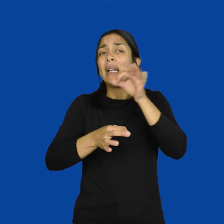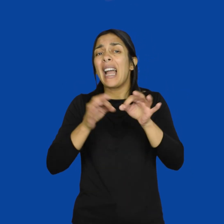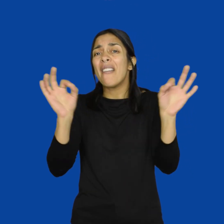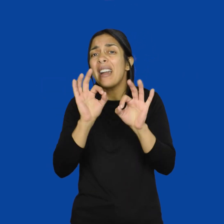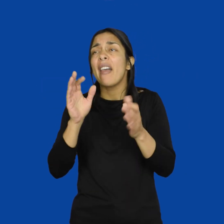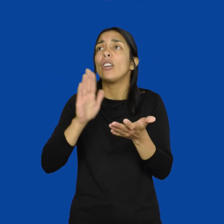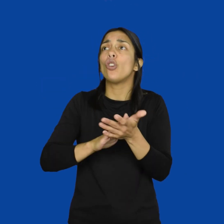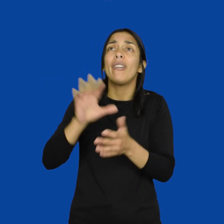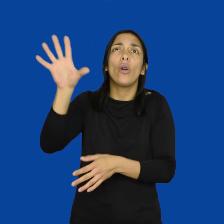ciudad de Turquía.